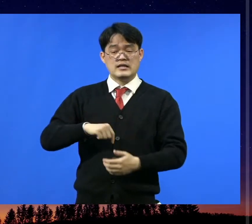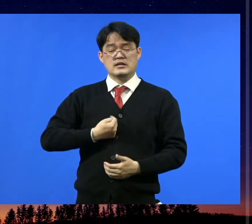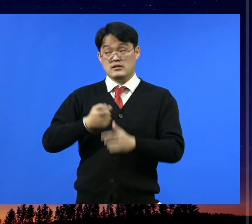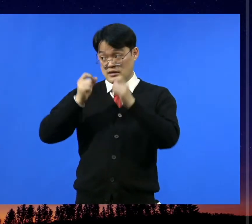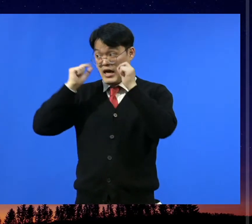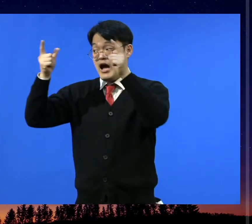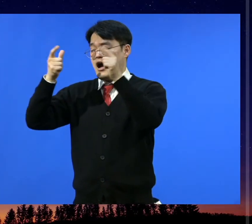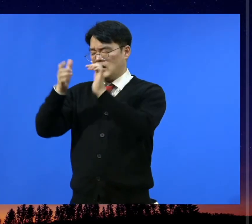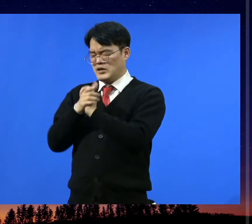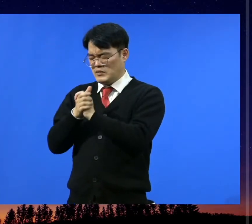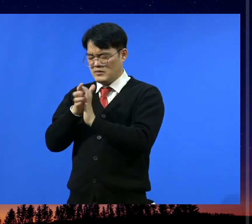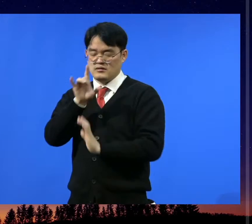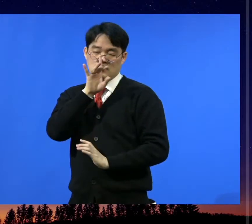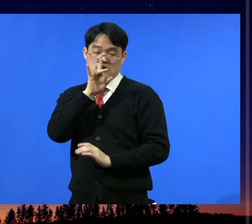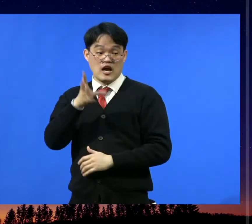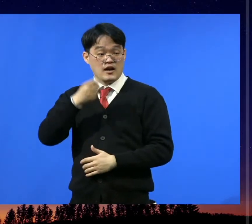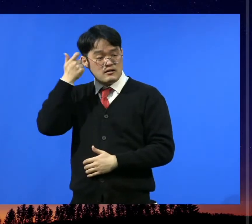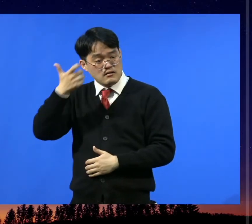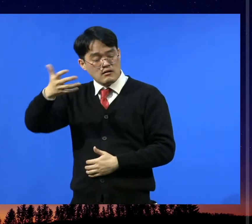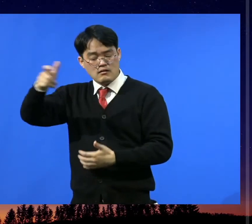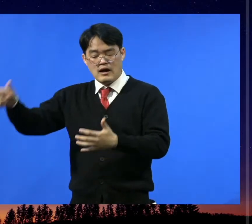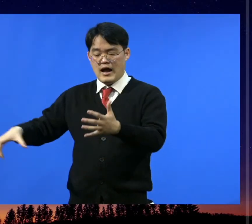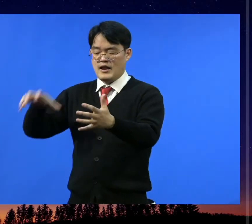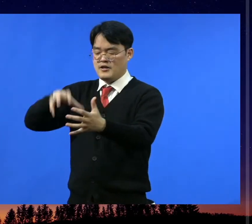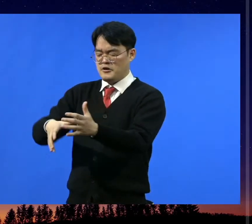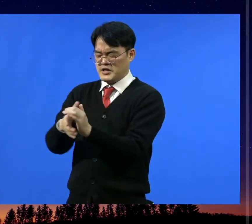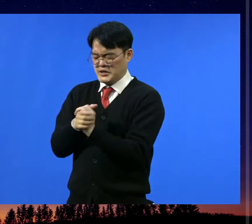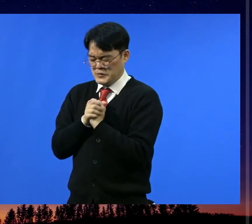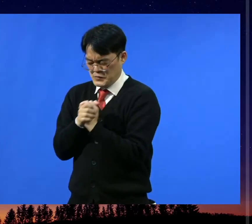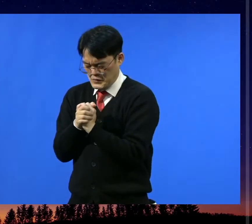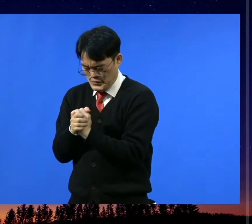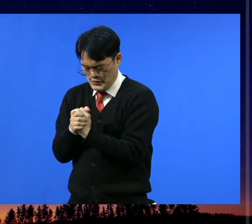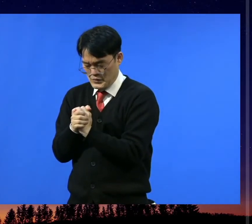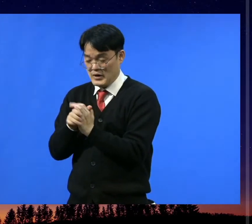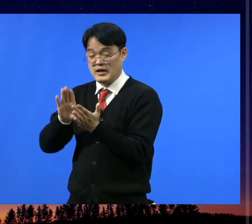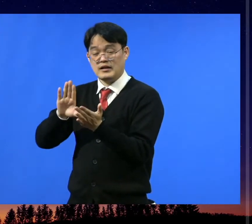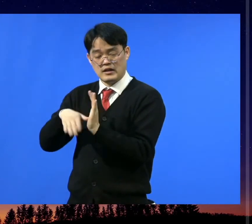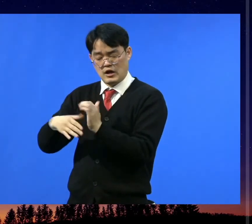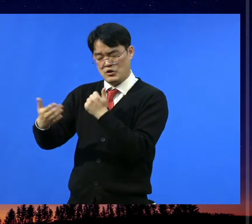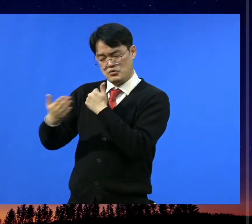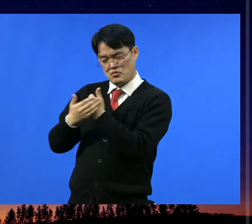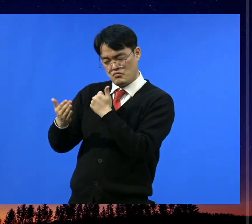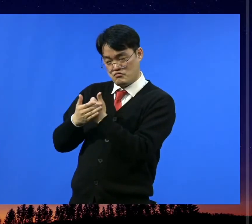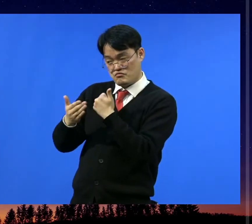안에서 기도할 때 성령의 도우심 안에서 깨어 기도할 수 있는 거예요.